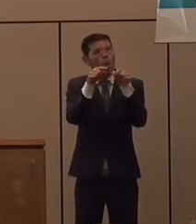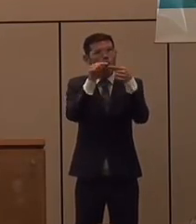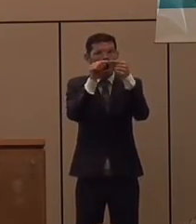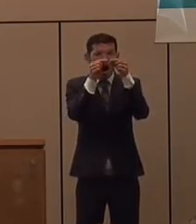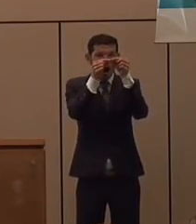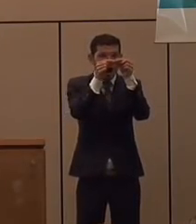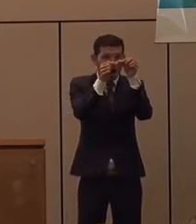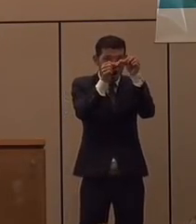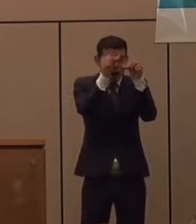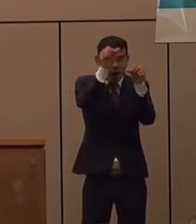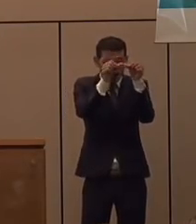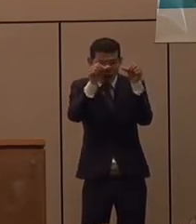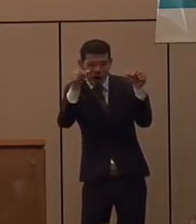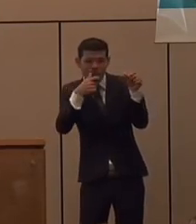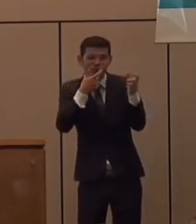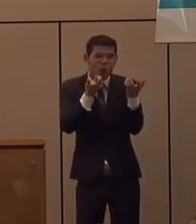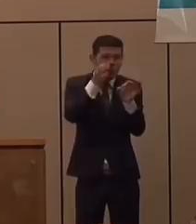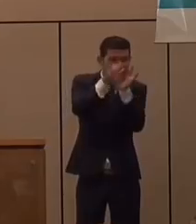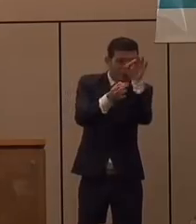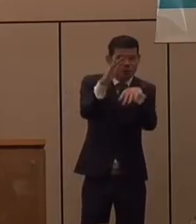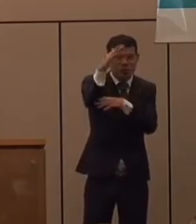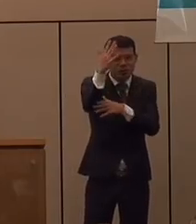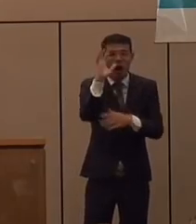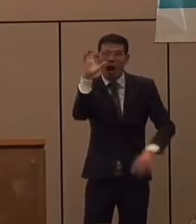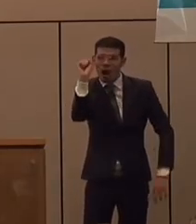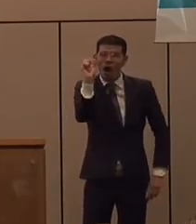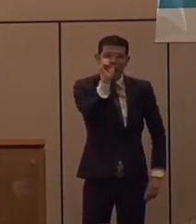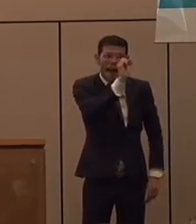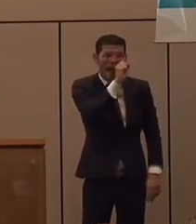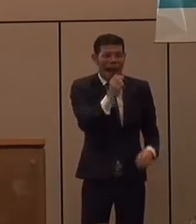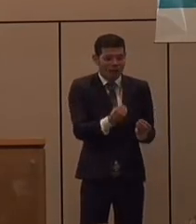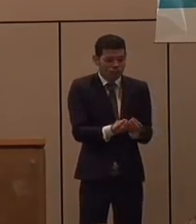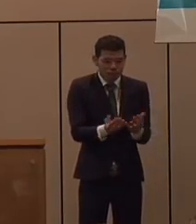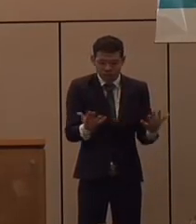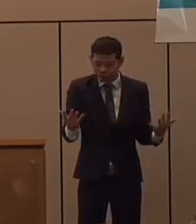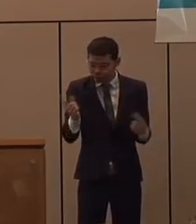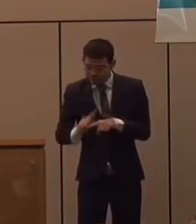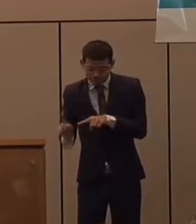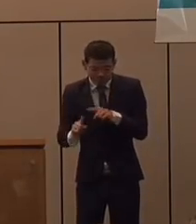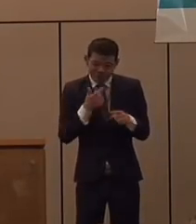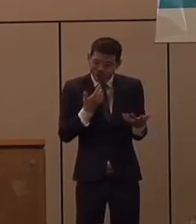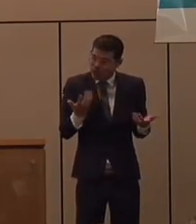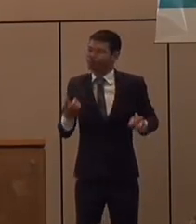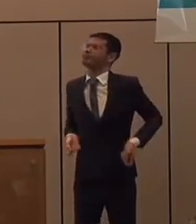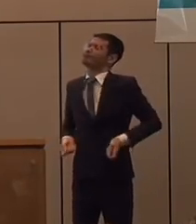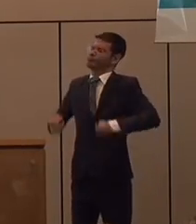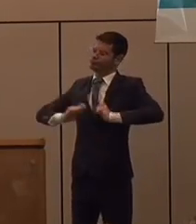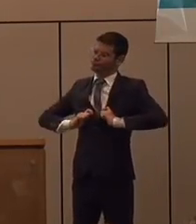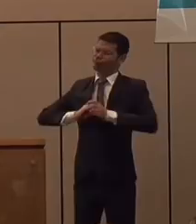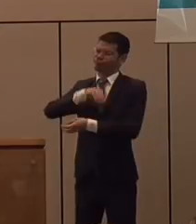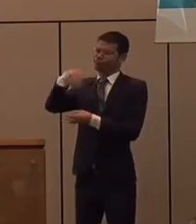como uno de esos índices indicadores que estamos registrando a través de nuestros itunes todos esos elementos nos han dado para ser presidentes de la comisión de